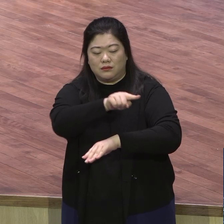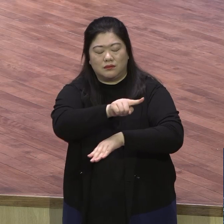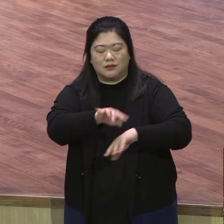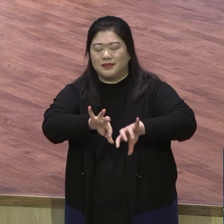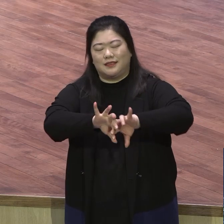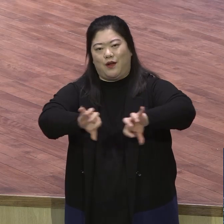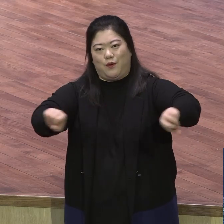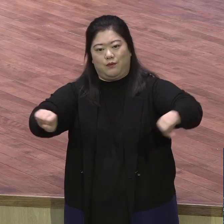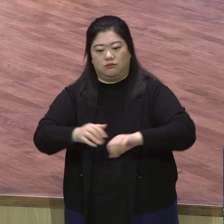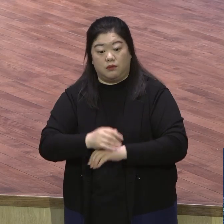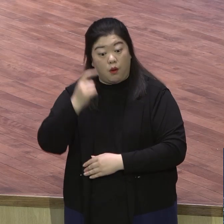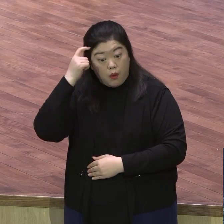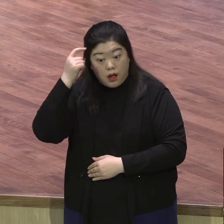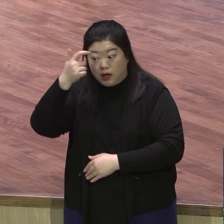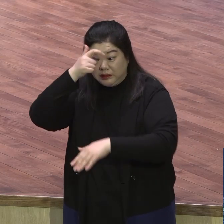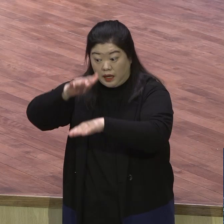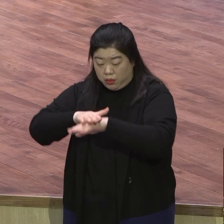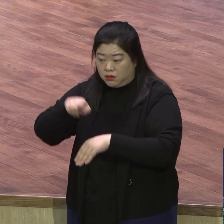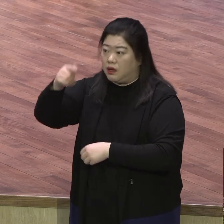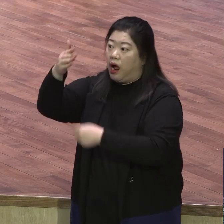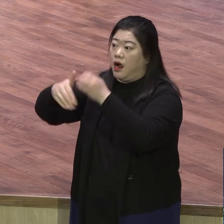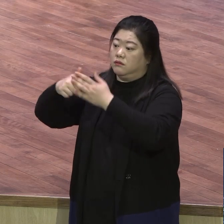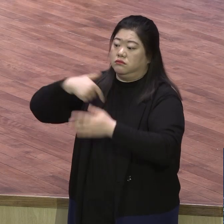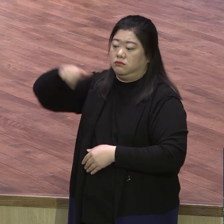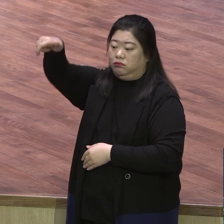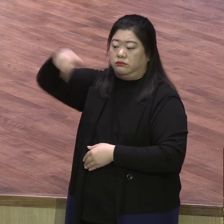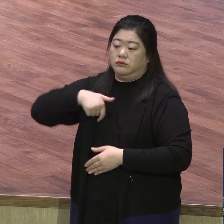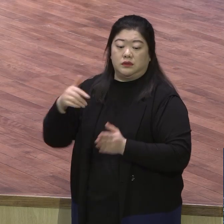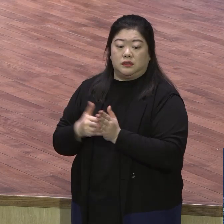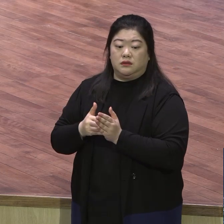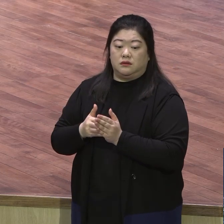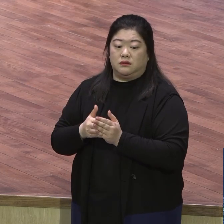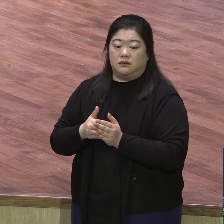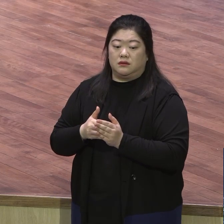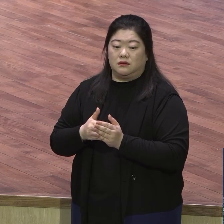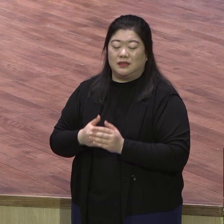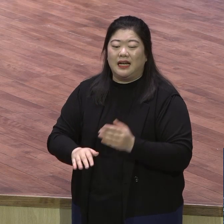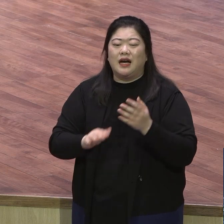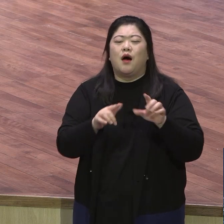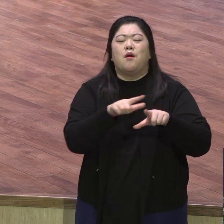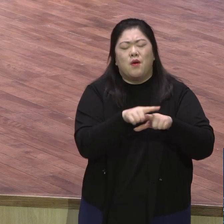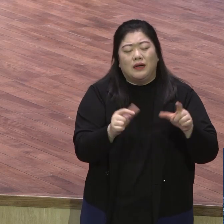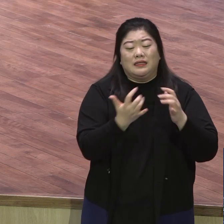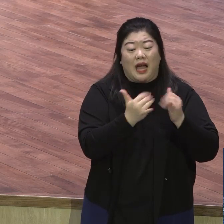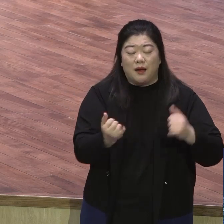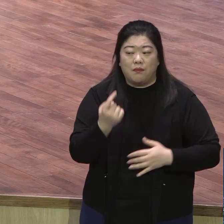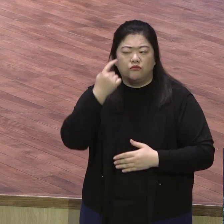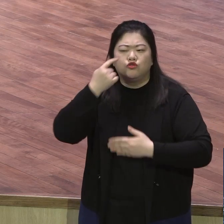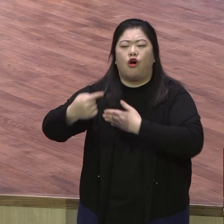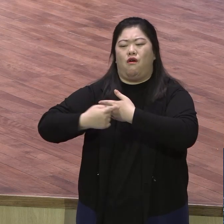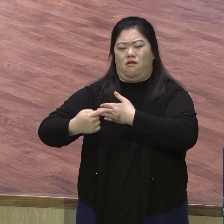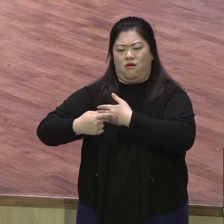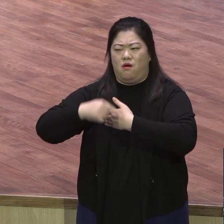그건 하나님과 나와 일대일입니다. 사람들 외모를 봅니다. 끝을 봅니다. 속습니다.